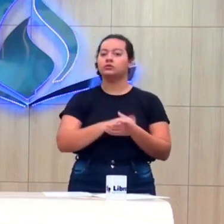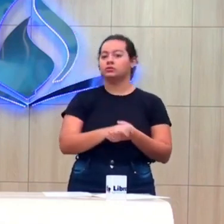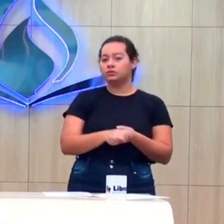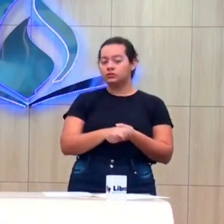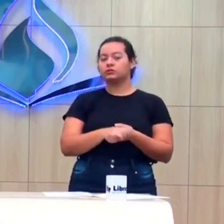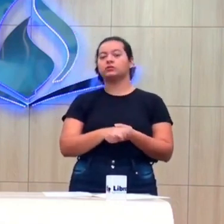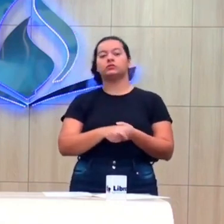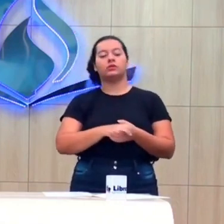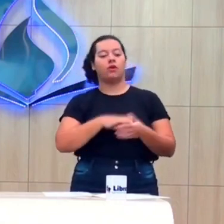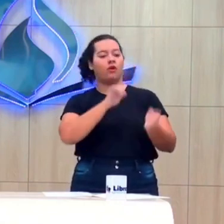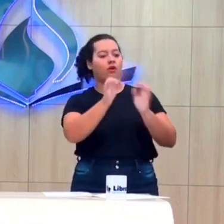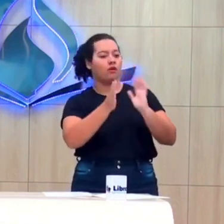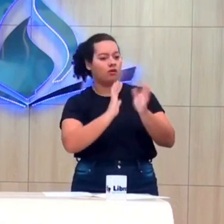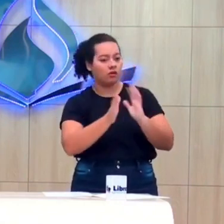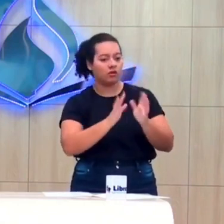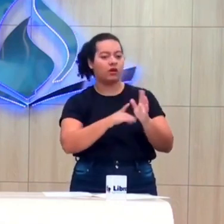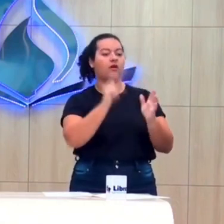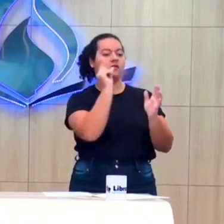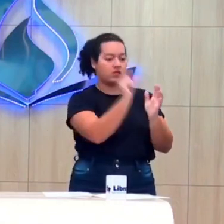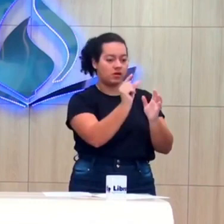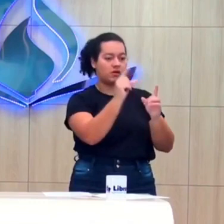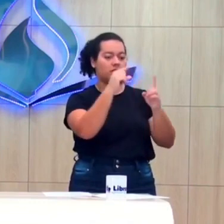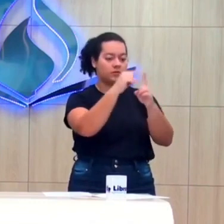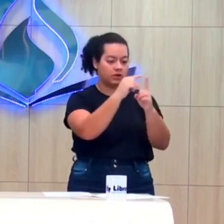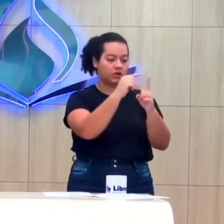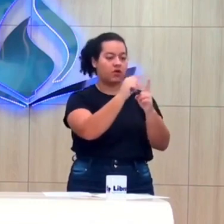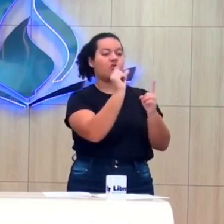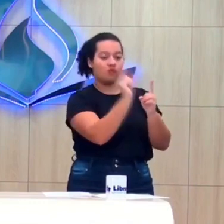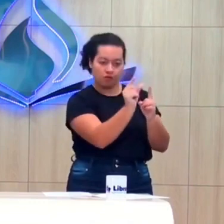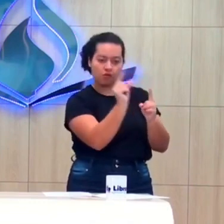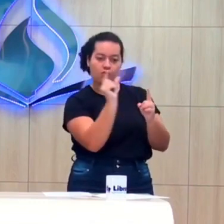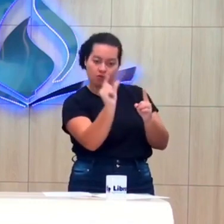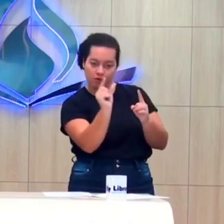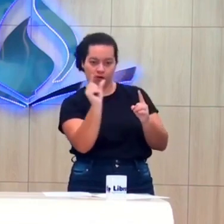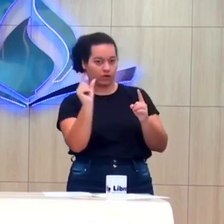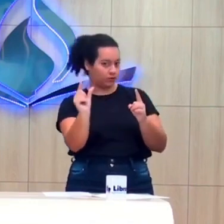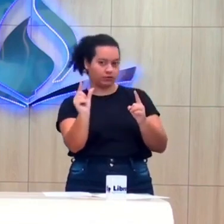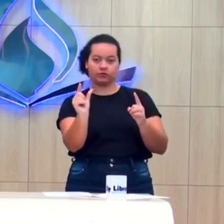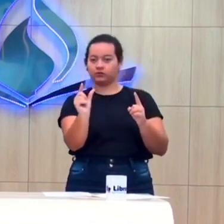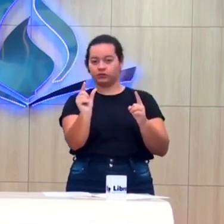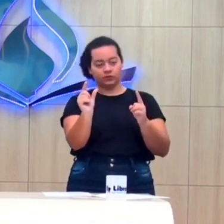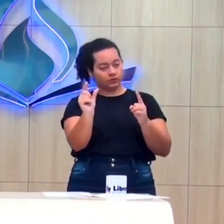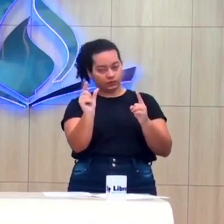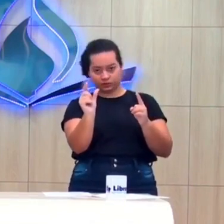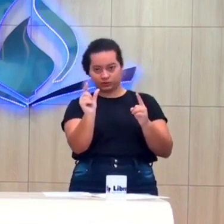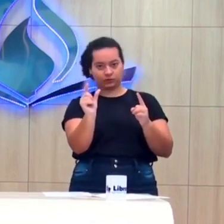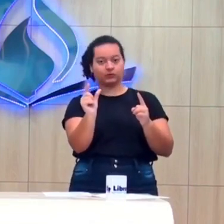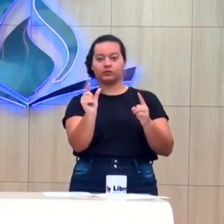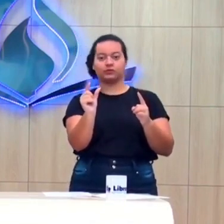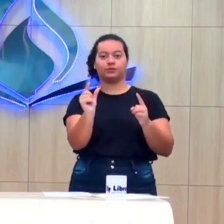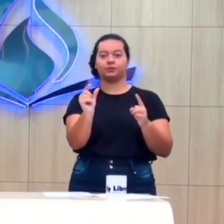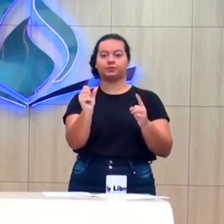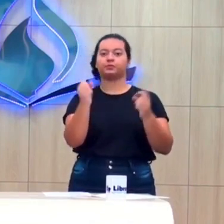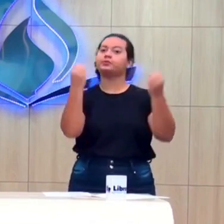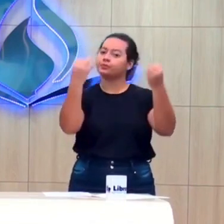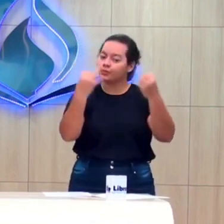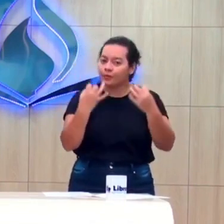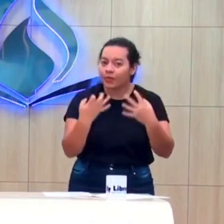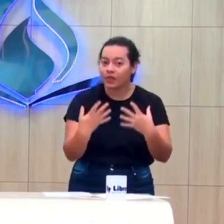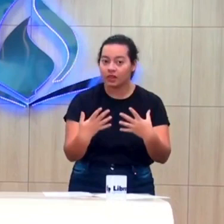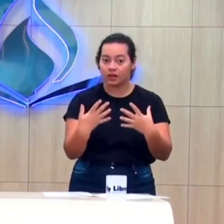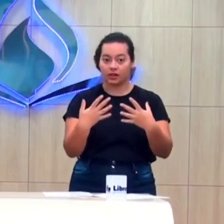na Libras, palavra por palavra, que eu até expliquei para vocês, nós passamos para vocês essa informação, que